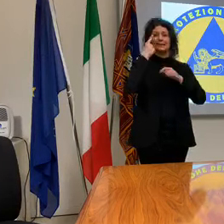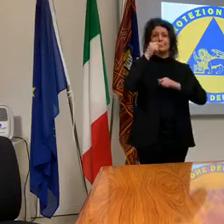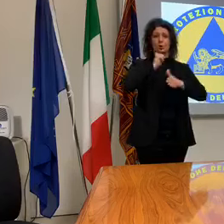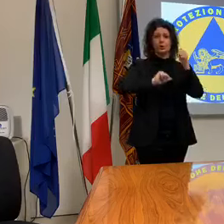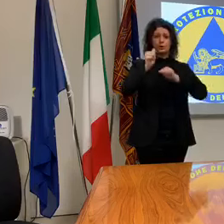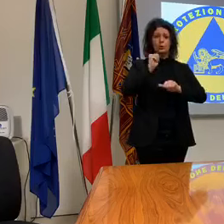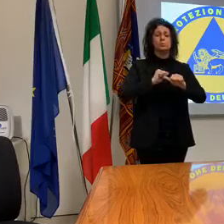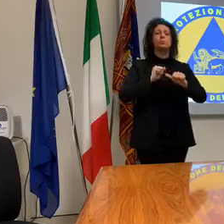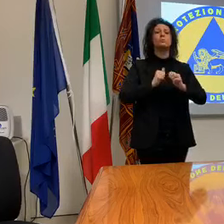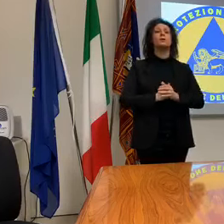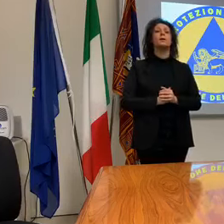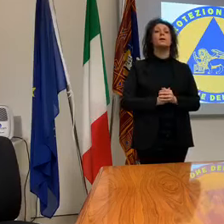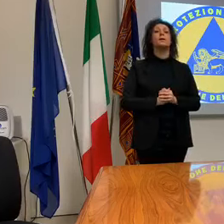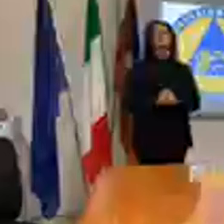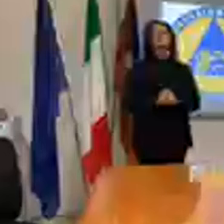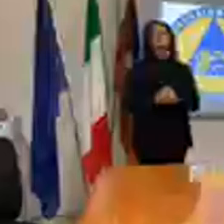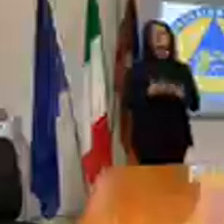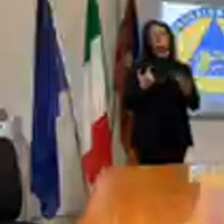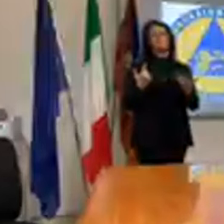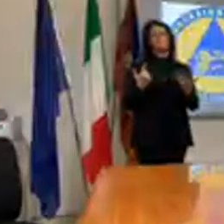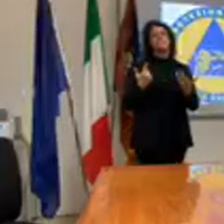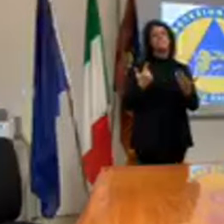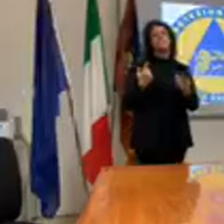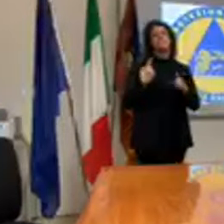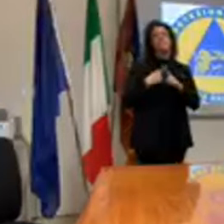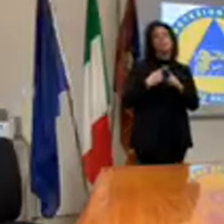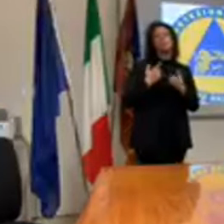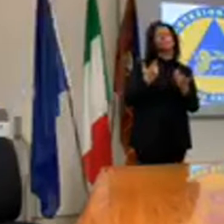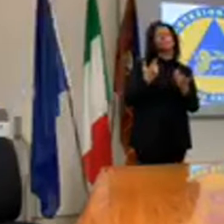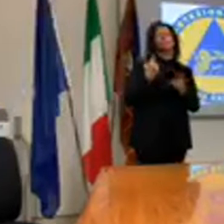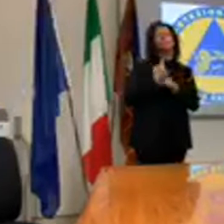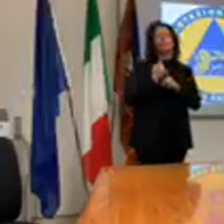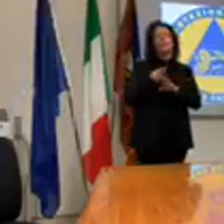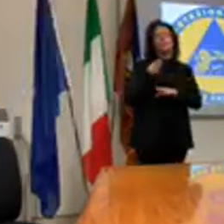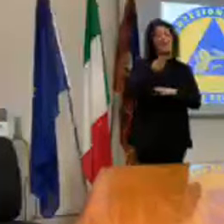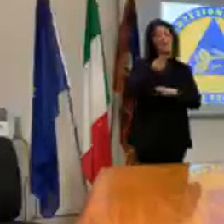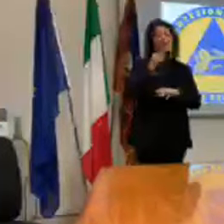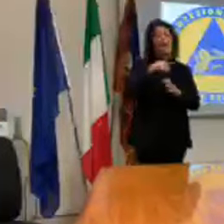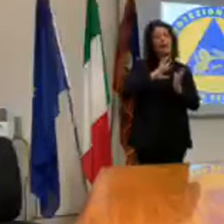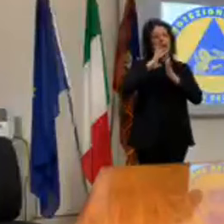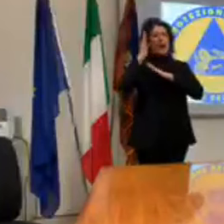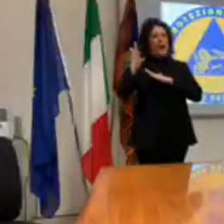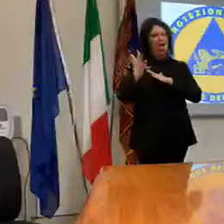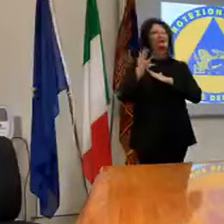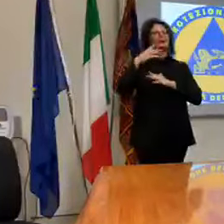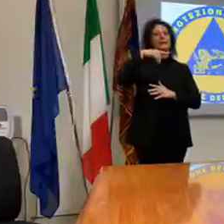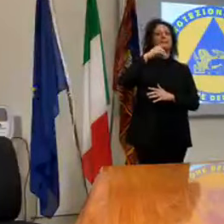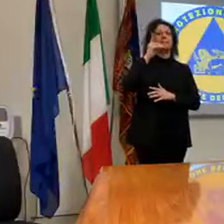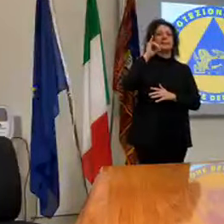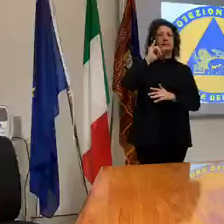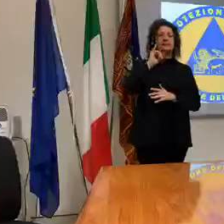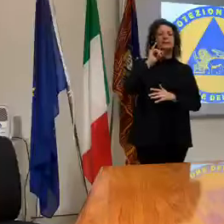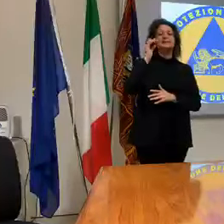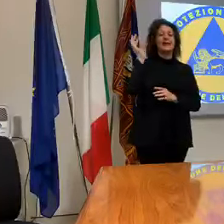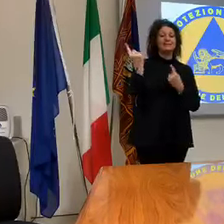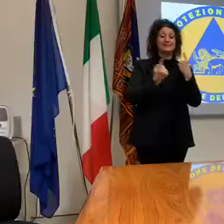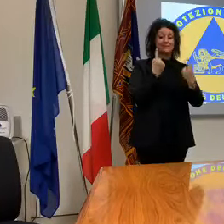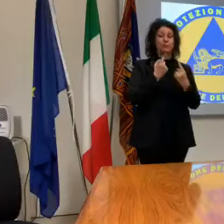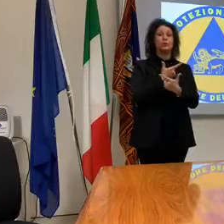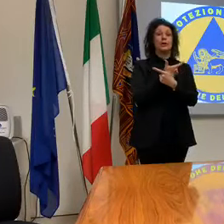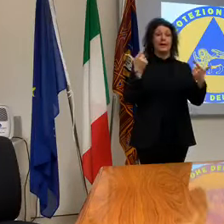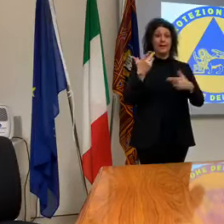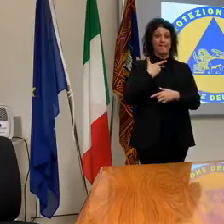po' di attenzione rispetto agli altri dispositivi nelle strutture dove ci sono casi positivi e dove c'è una situazione più